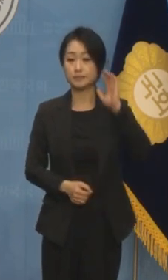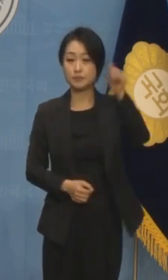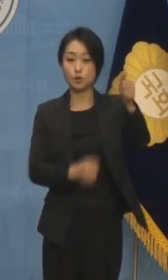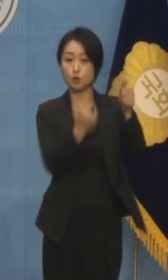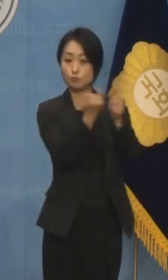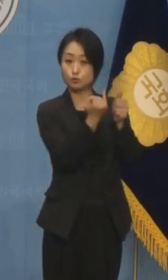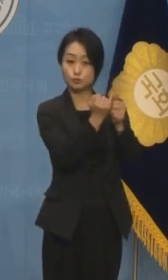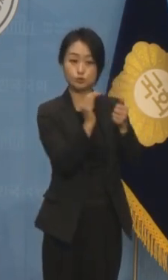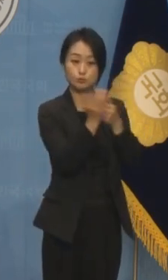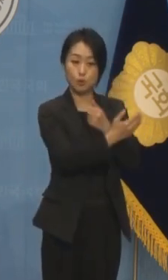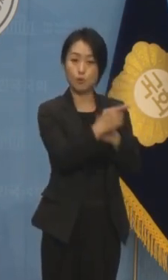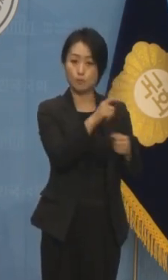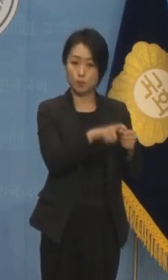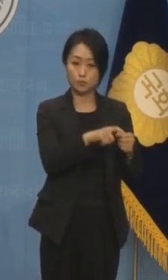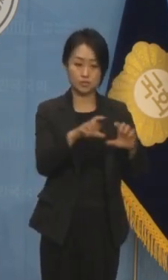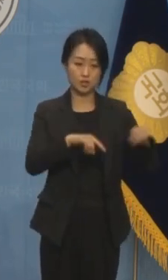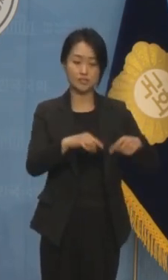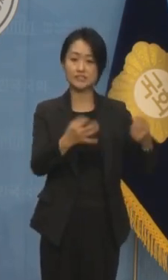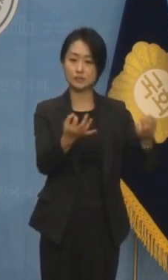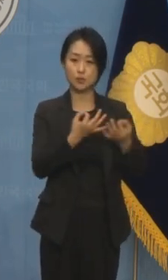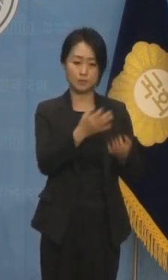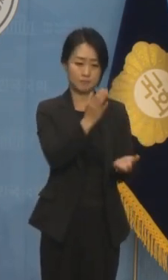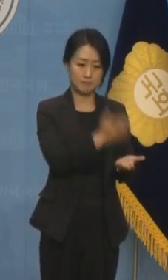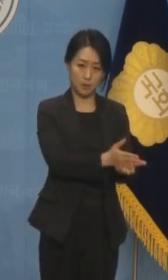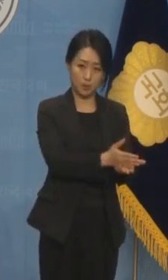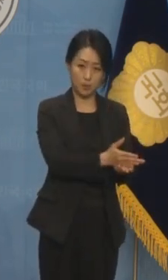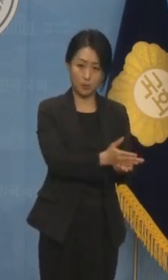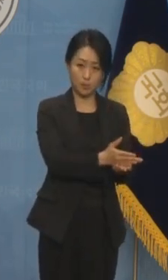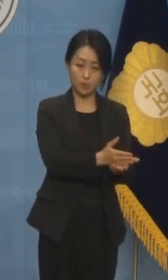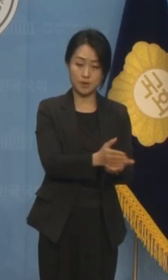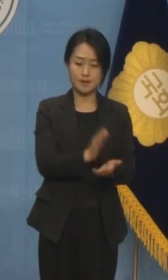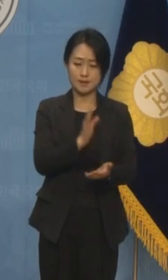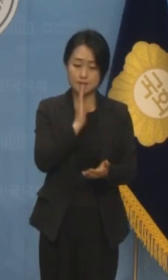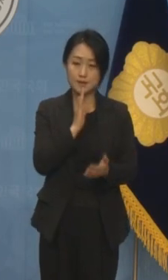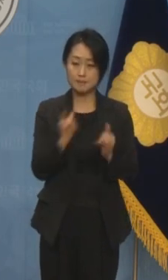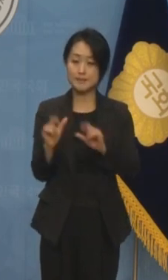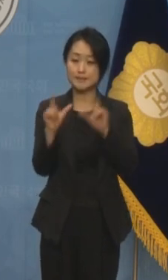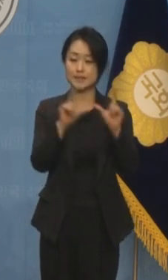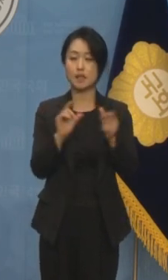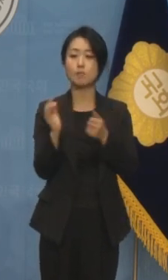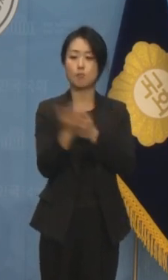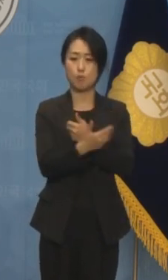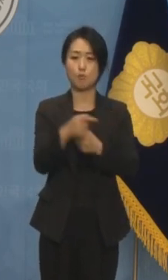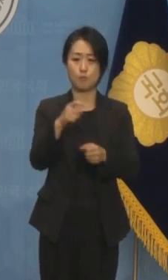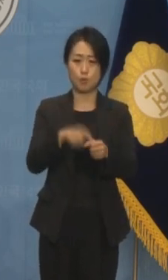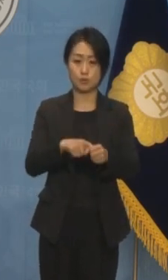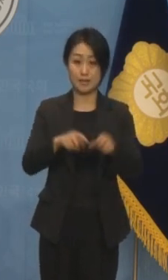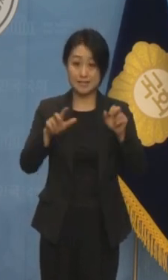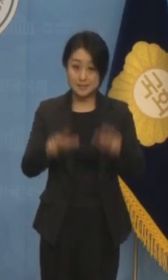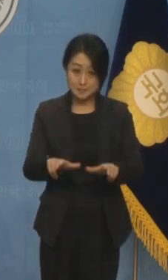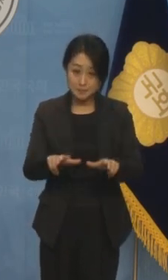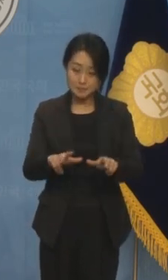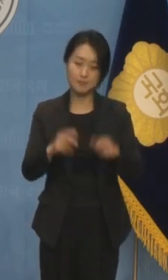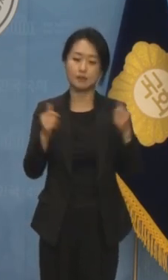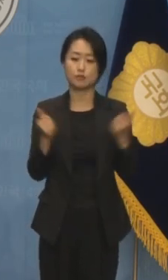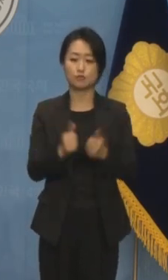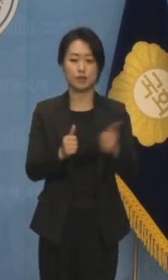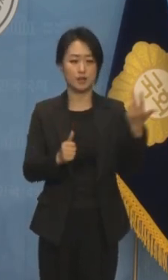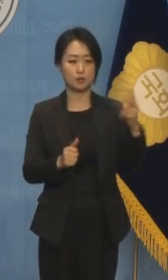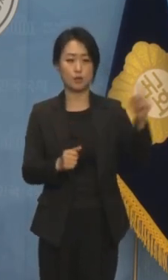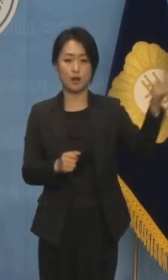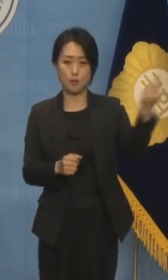부부를 지키기 위한 정치쇼 하지 말고 정말 민생을 지키겠다면 지금 당장 국회로